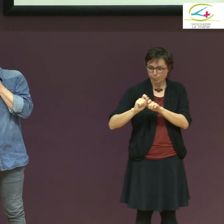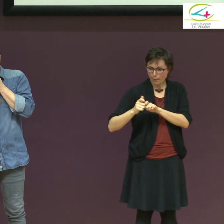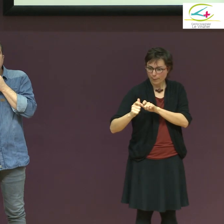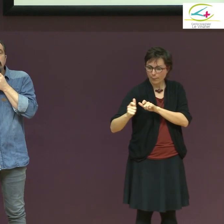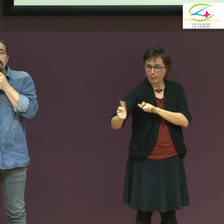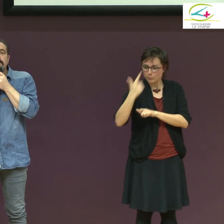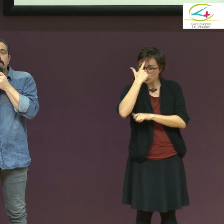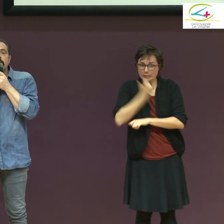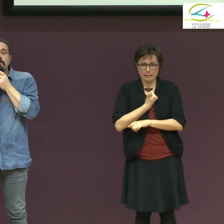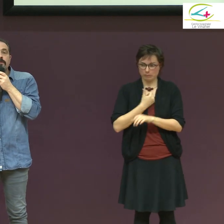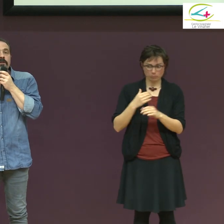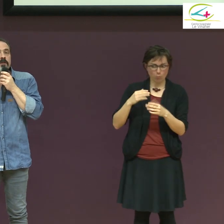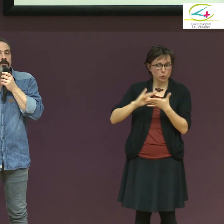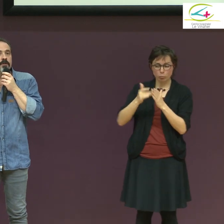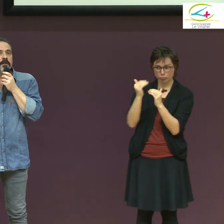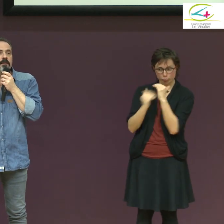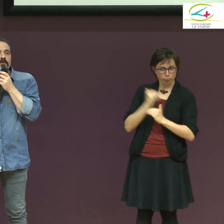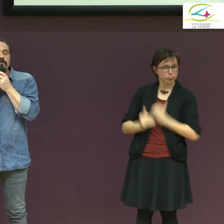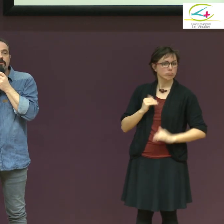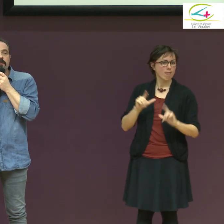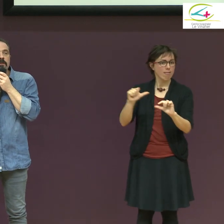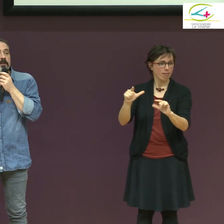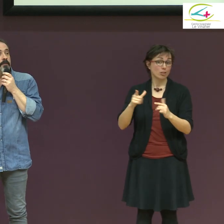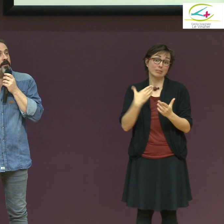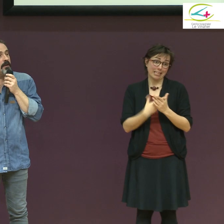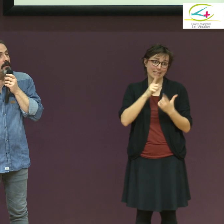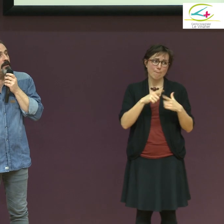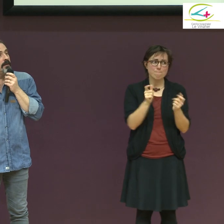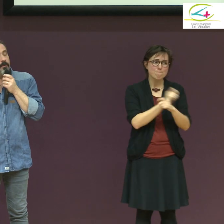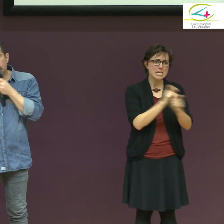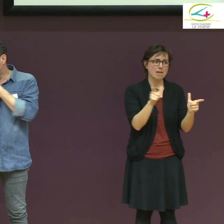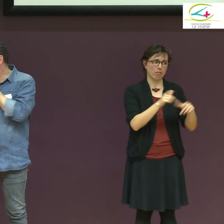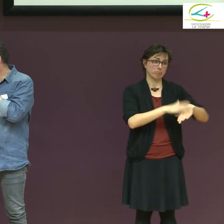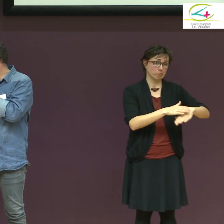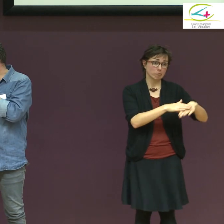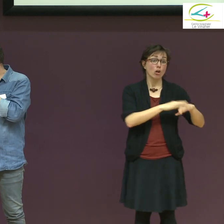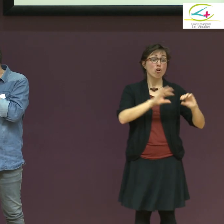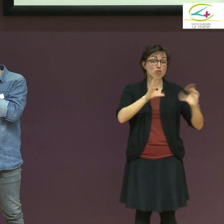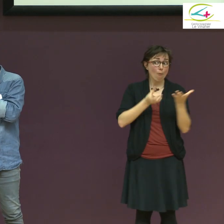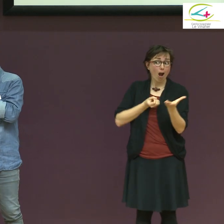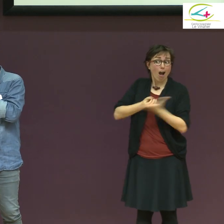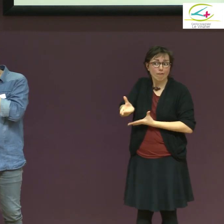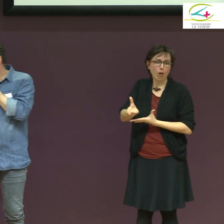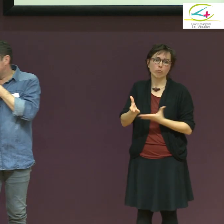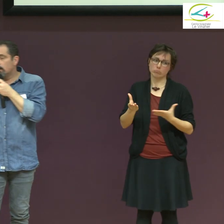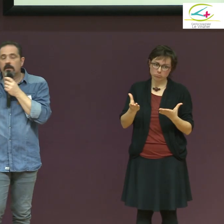médias essentiellement, ou à ceux qui communiquent hein, autour du suicide. Il y a une manière d'apprendre à communiquer, et justement,